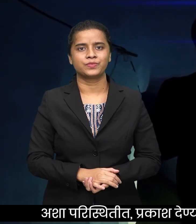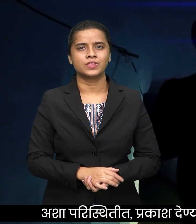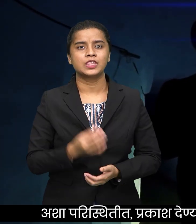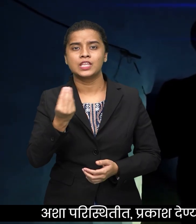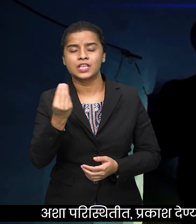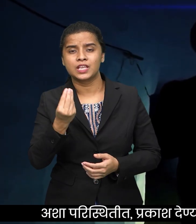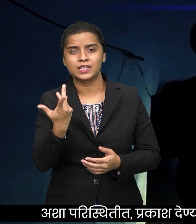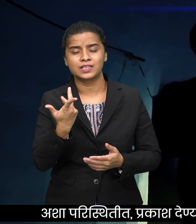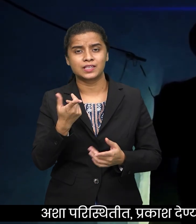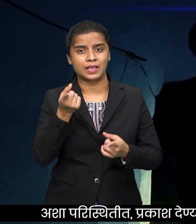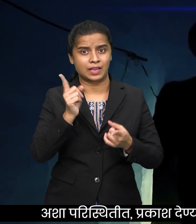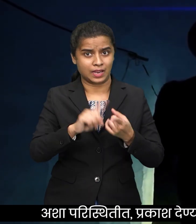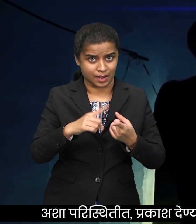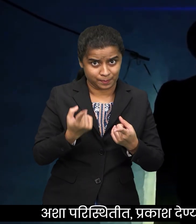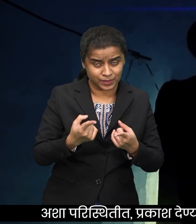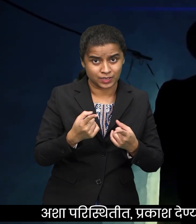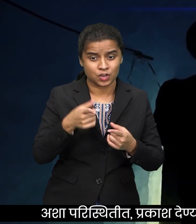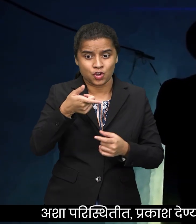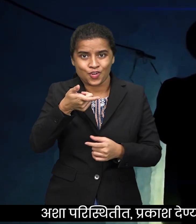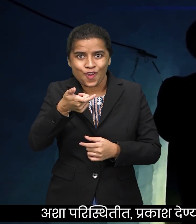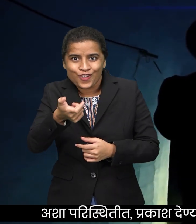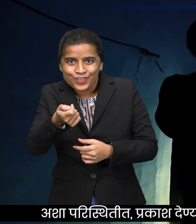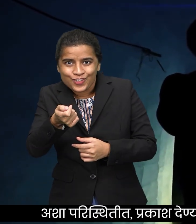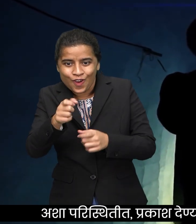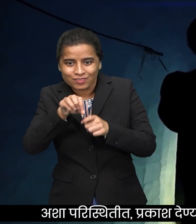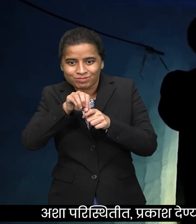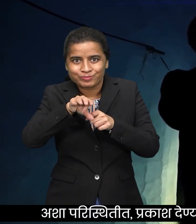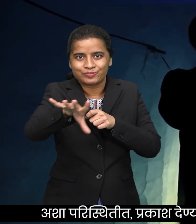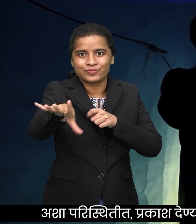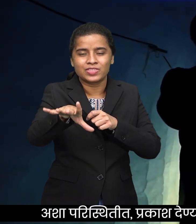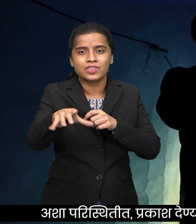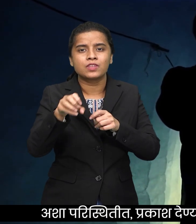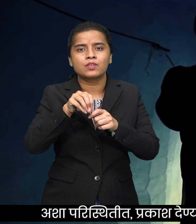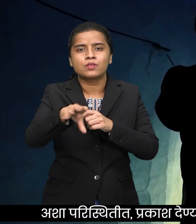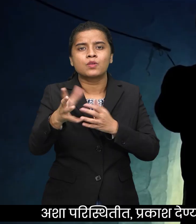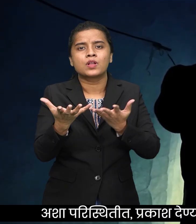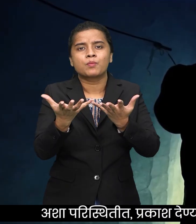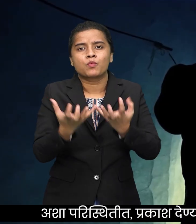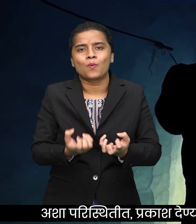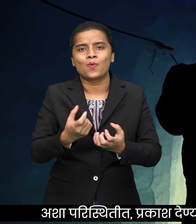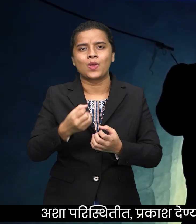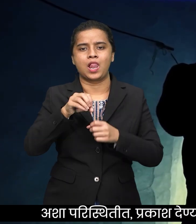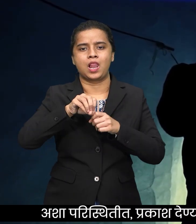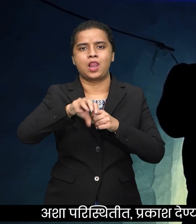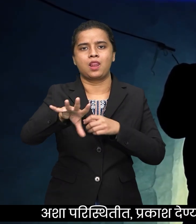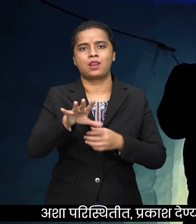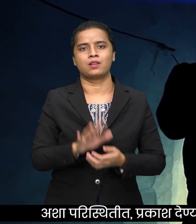अशा परिस्थितीत प्रकाश देण्यासाठी टॉर्चचा विजेरी वापर केला जातो.